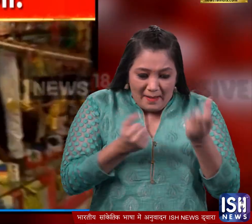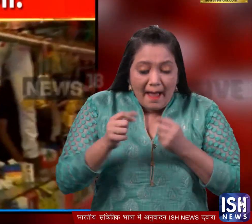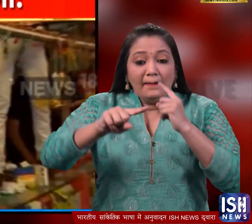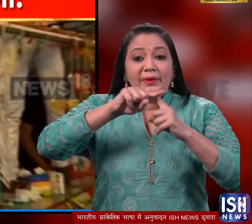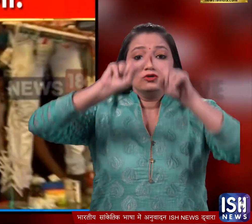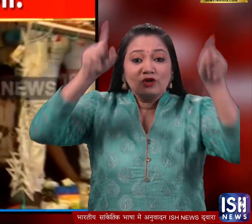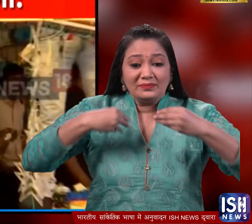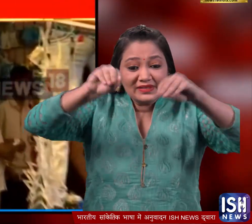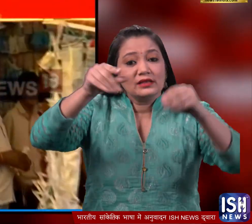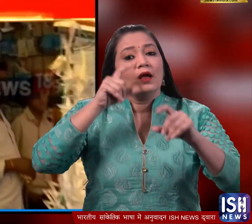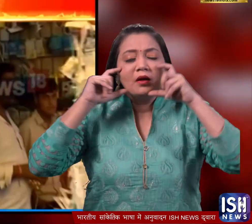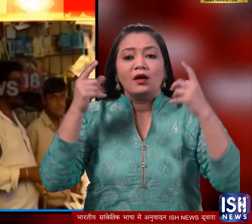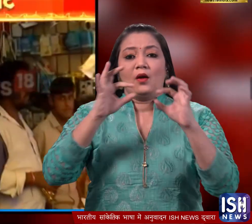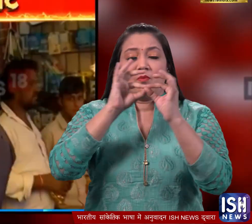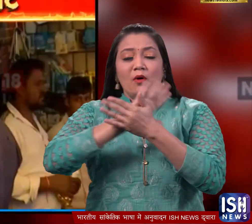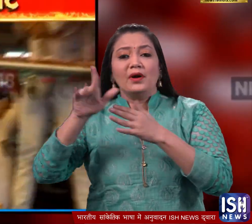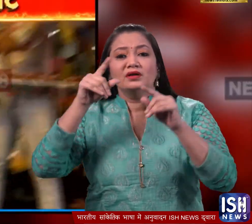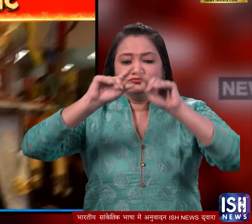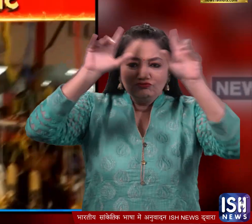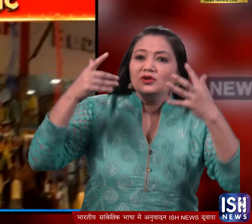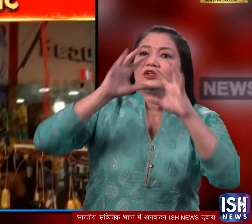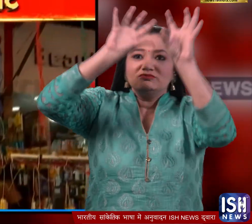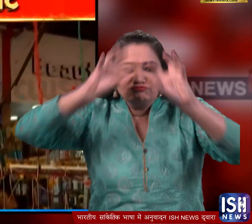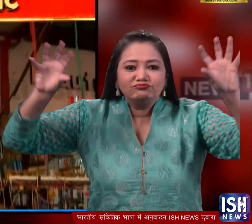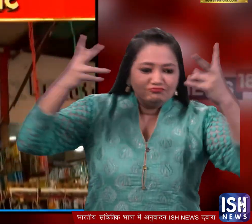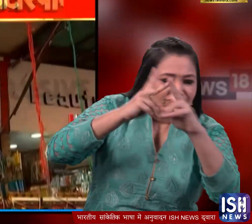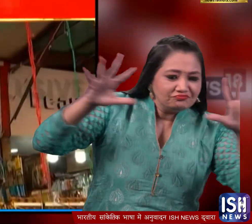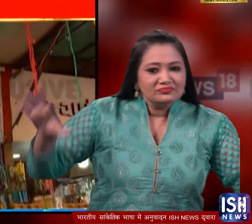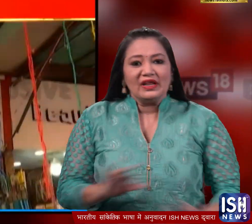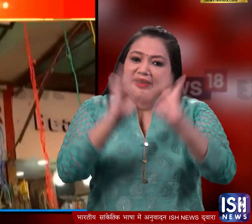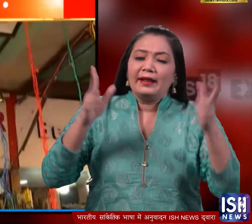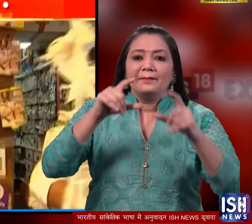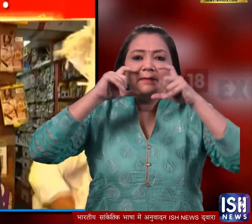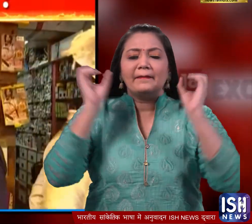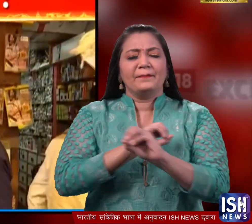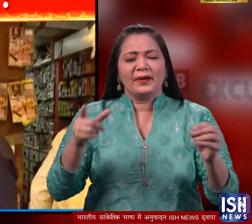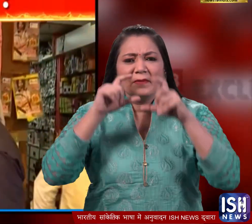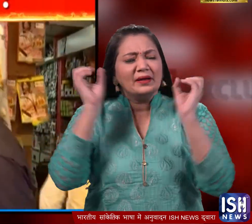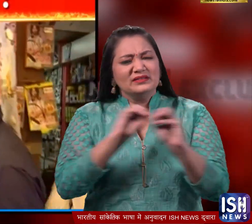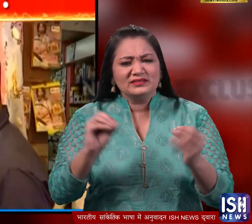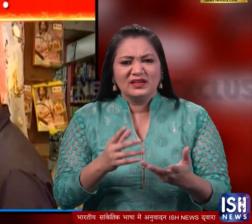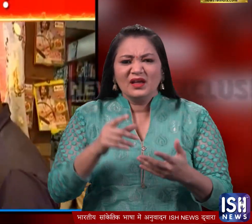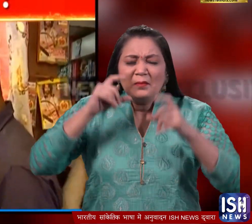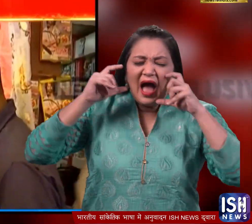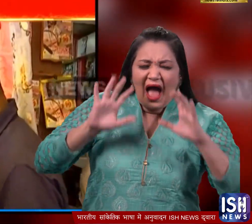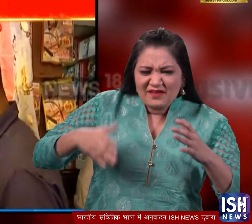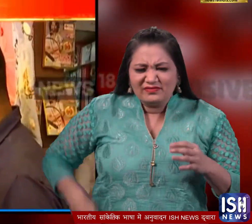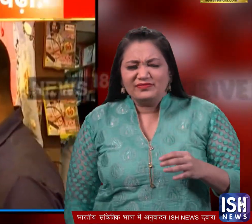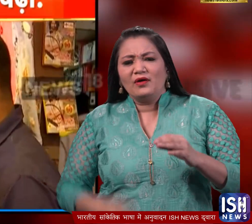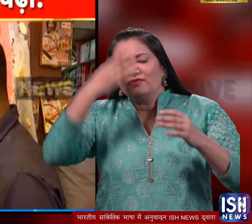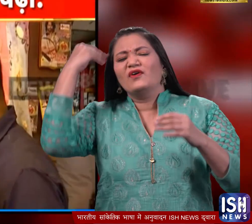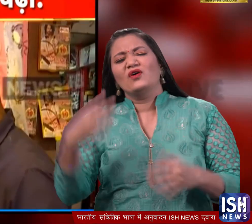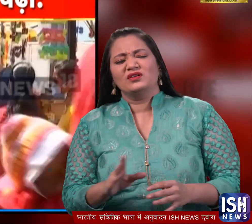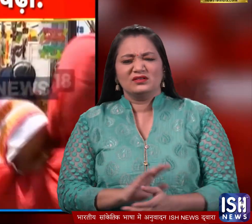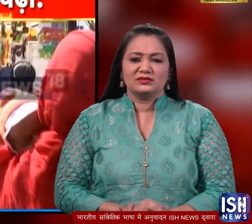ही नहीं, दुकानदार भी कर रहे हैं। भोपाल में तो दुकान सजाने के चक्कर में दुकानदार मास्क लगाना ही भूल गए। मास्क क्यों नहीं पहनते? मास्क पहनते अभी जेब में रखा